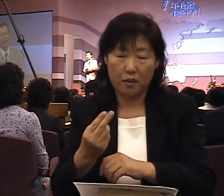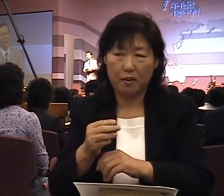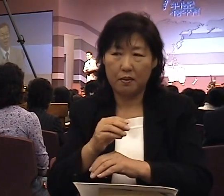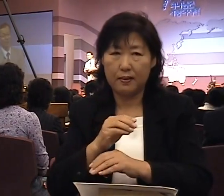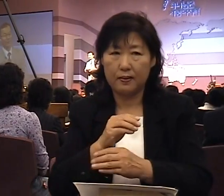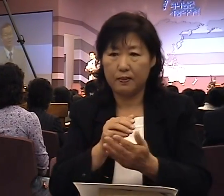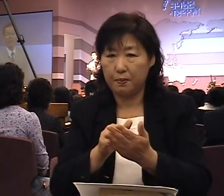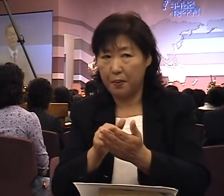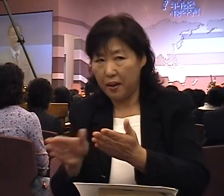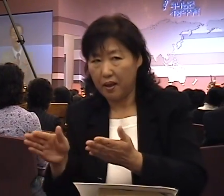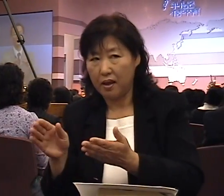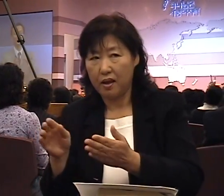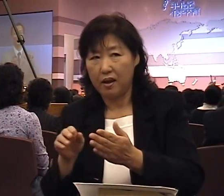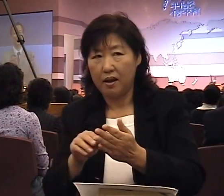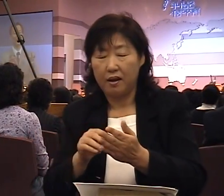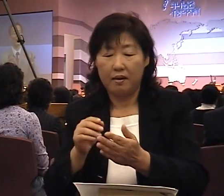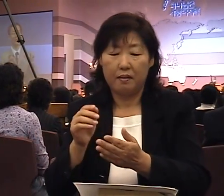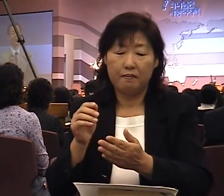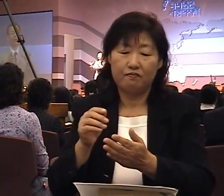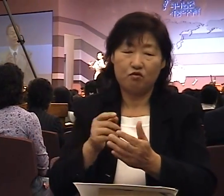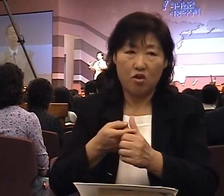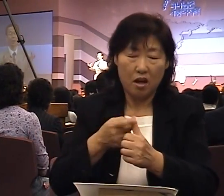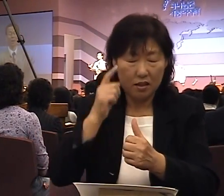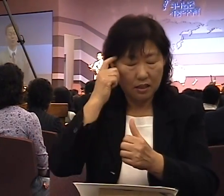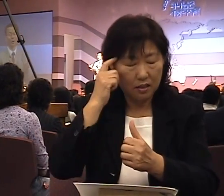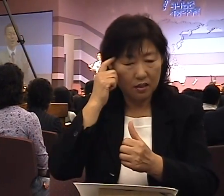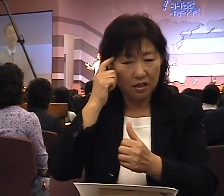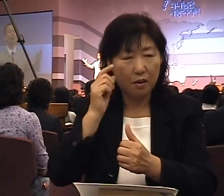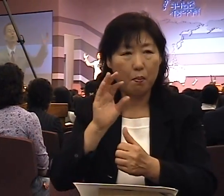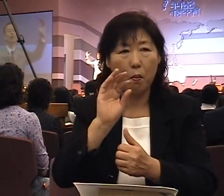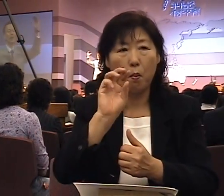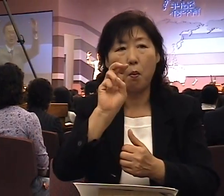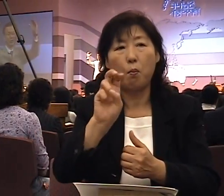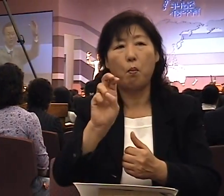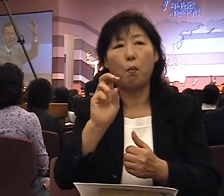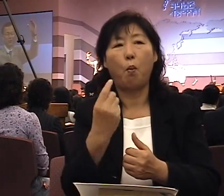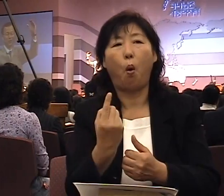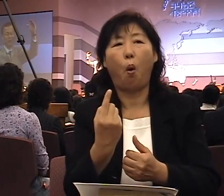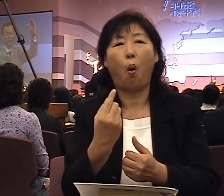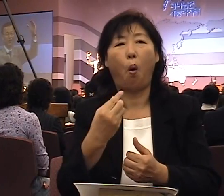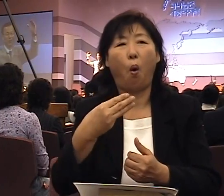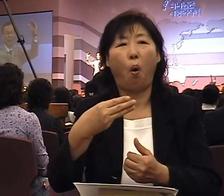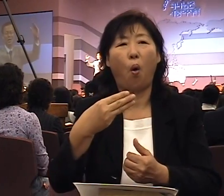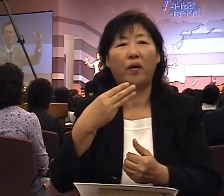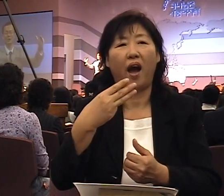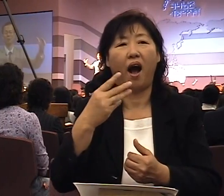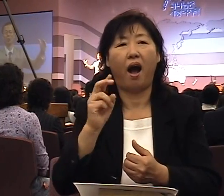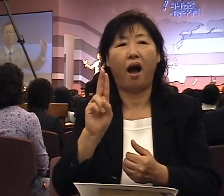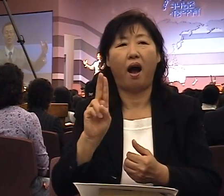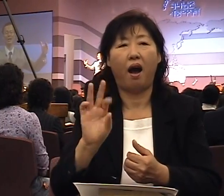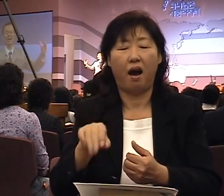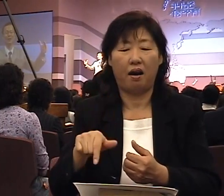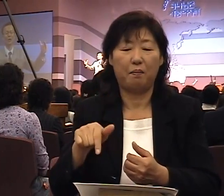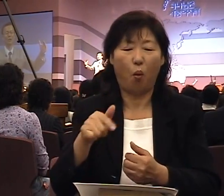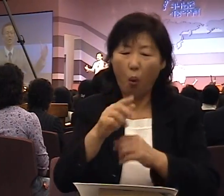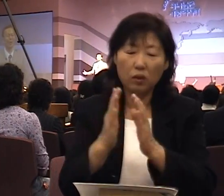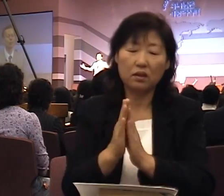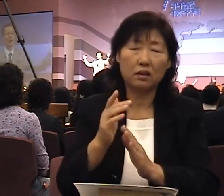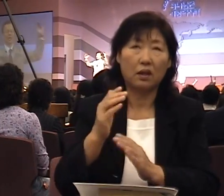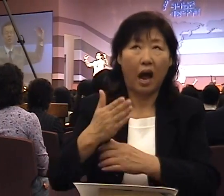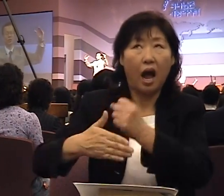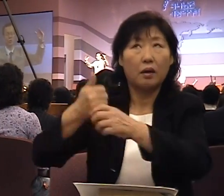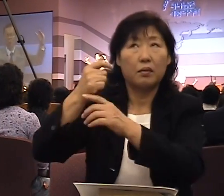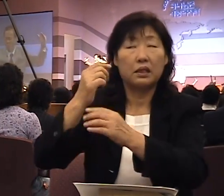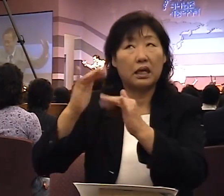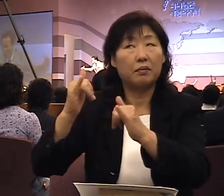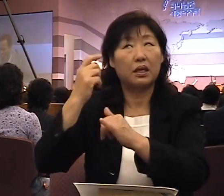하였지만 하나님은 그러한 그들의 모략 위에 계시어서 하나님은 그 모든 인간들의 생각